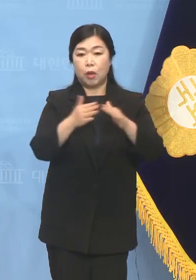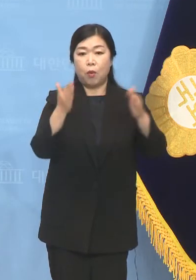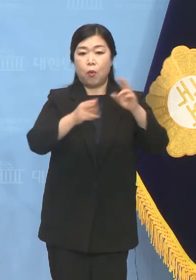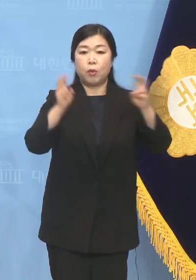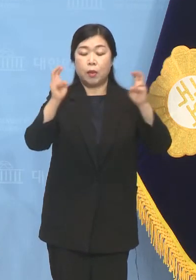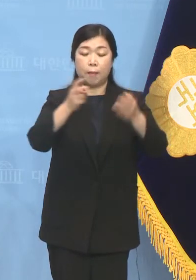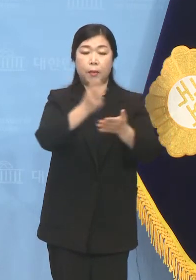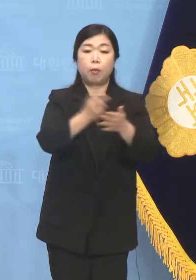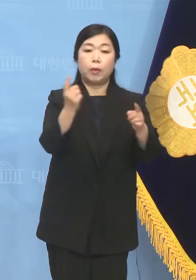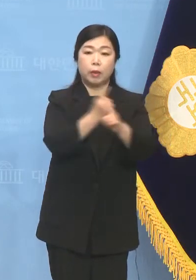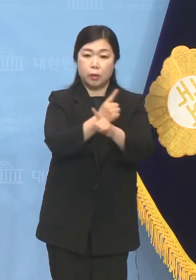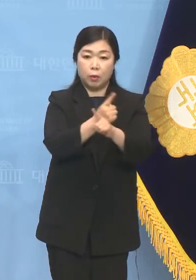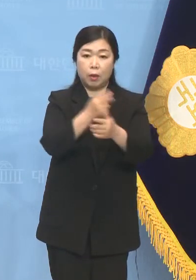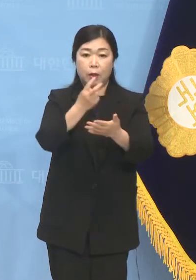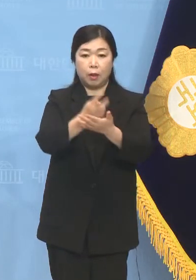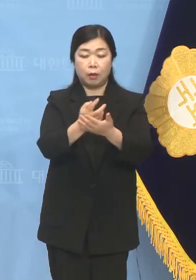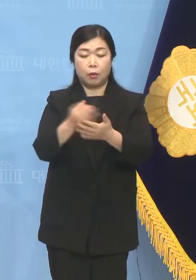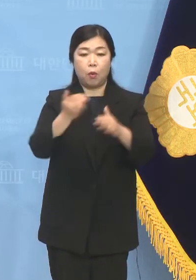한국토지주택공사법 개정안,